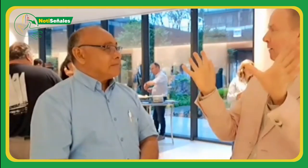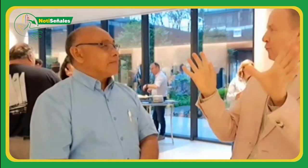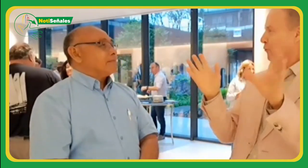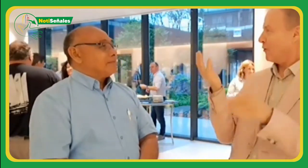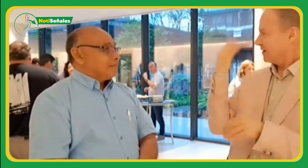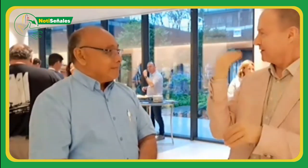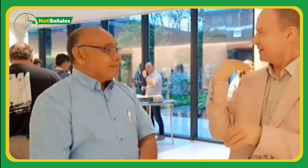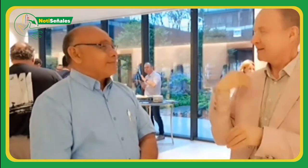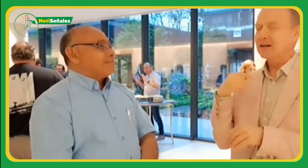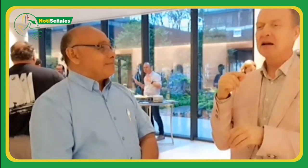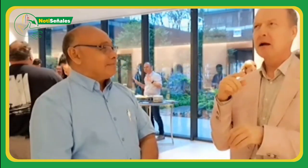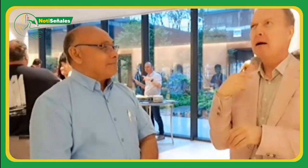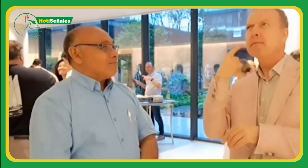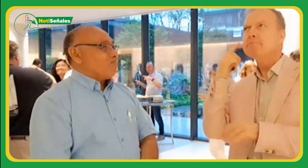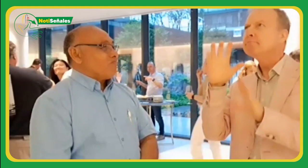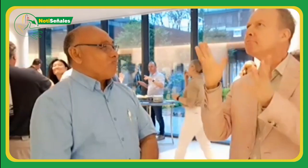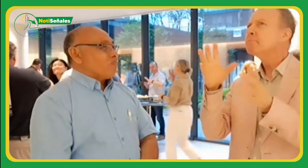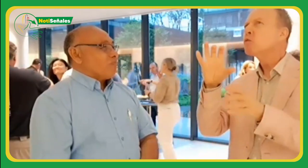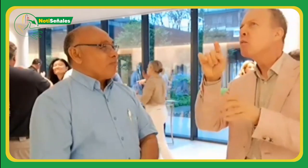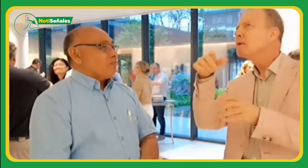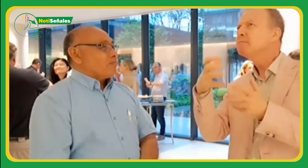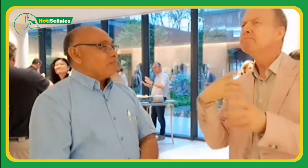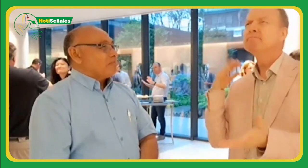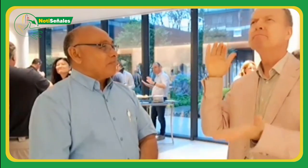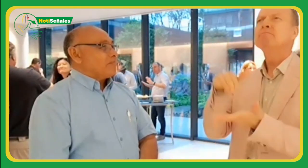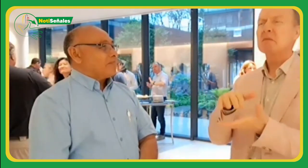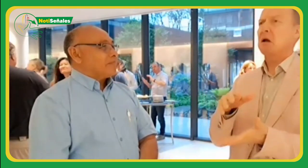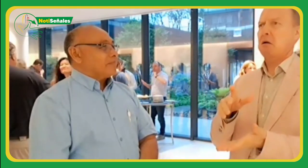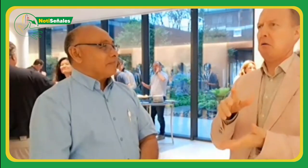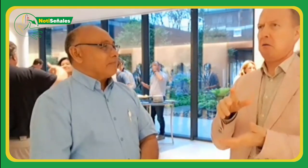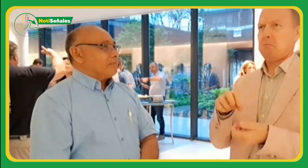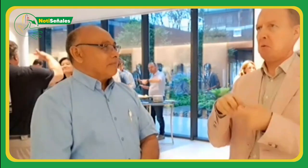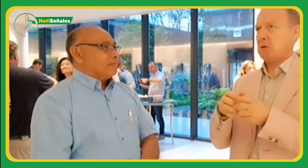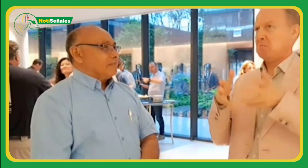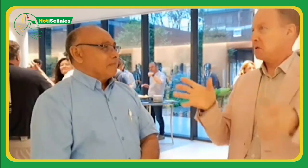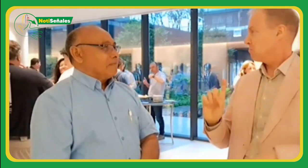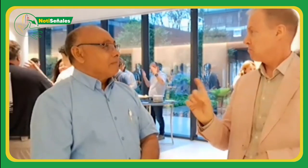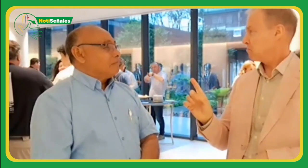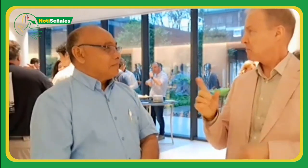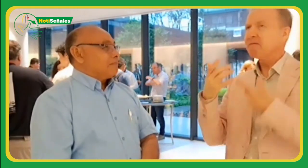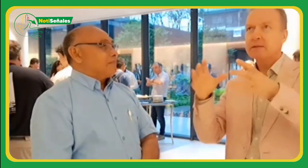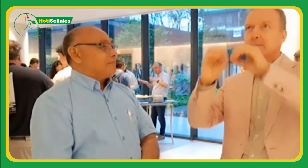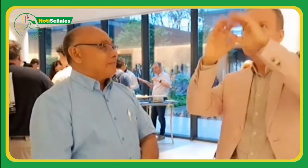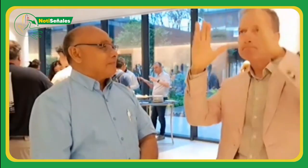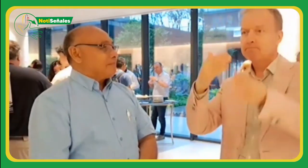antes de ir imaginaba cómo sería Colombia pero al llegar vi que no tenían problemáticas muy graves ya